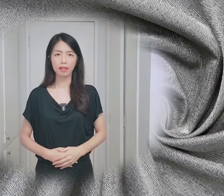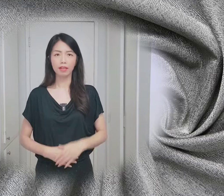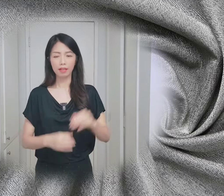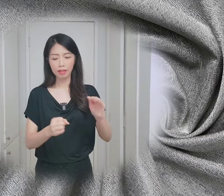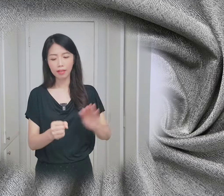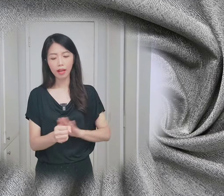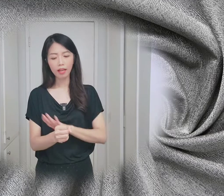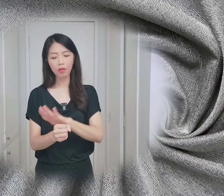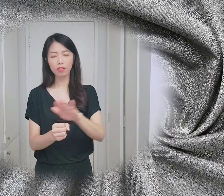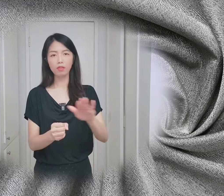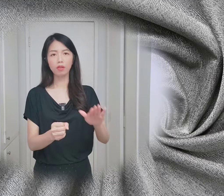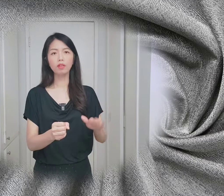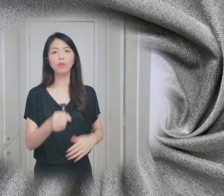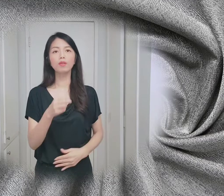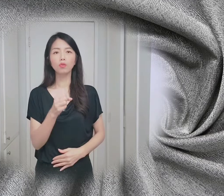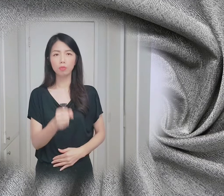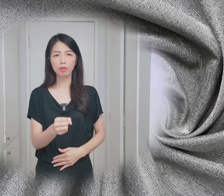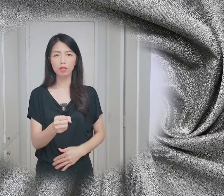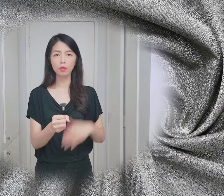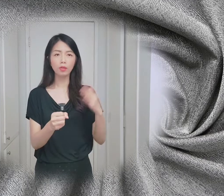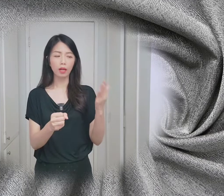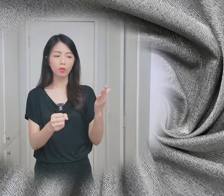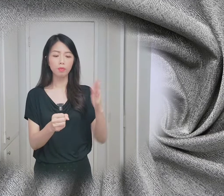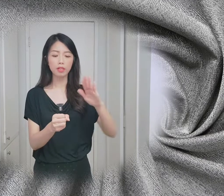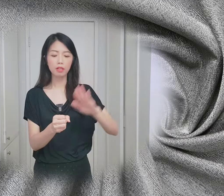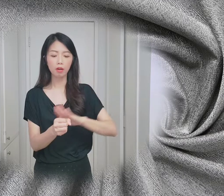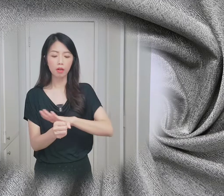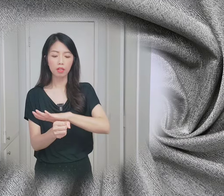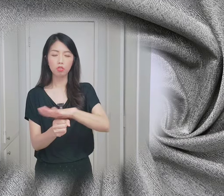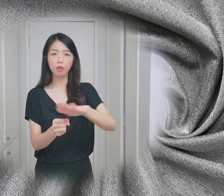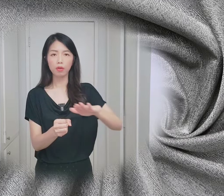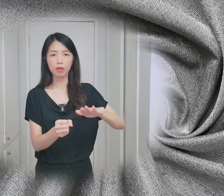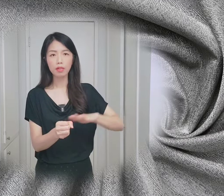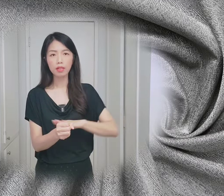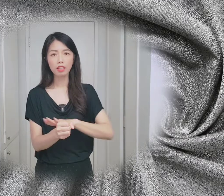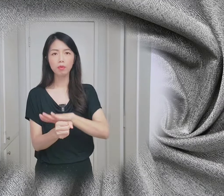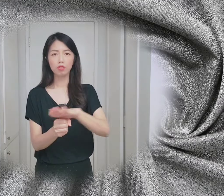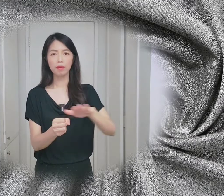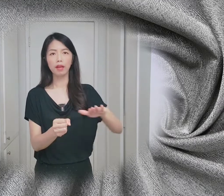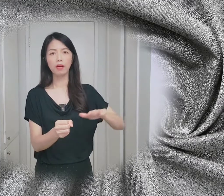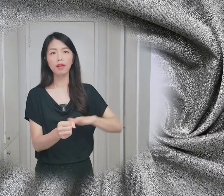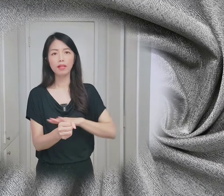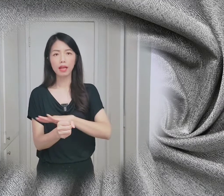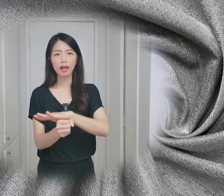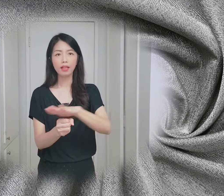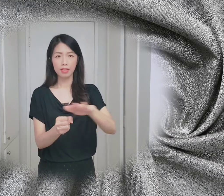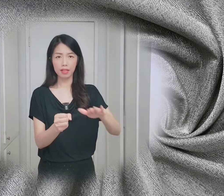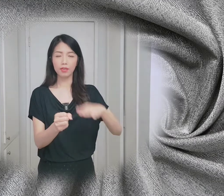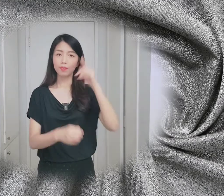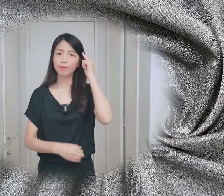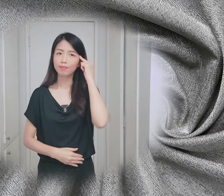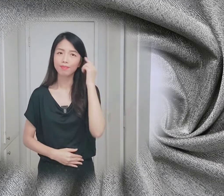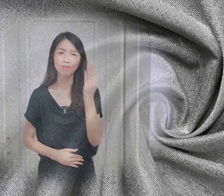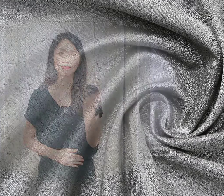사랑하는지. 사랑이라고 하는 뜻의 수어는 왼손은 주먹 쥐시고 다른 손은 피셔서 이 주먹 위를 쓰다듬어 주시면 돼요.